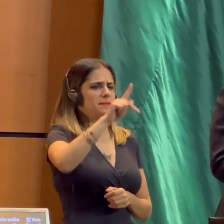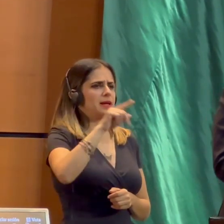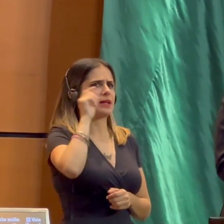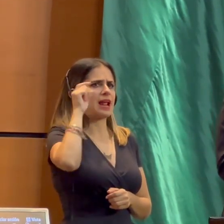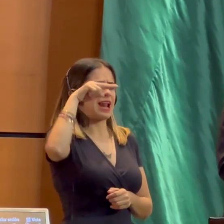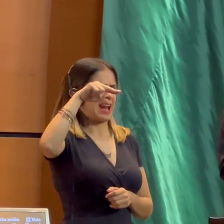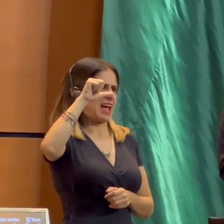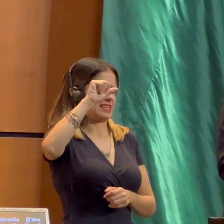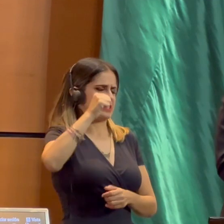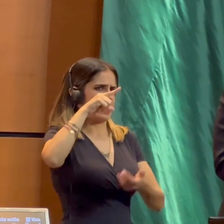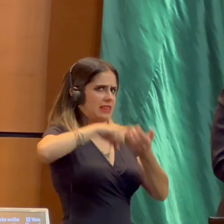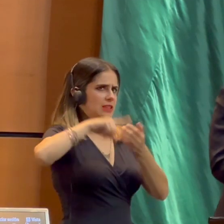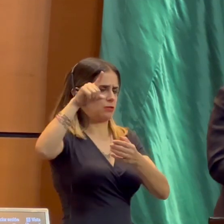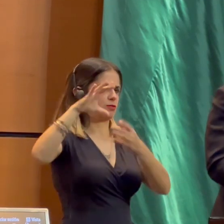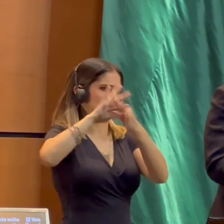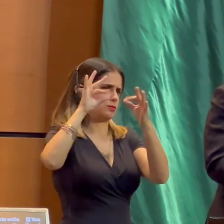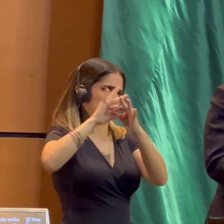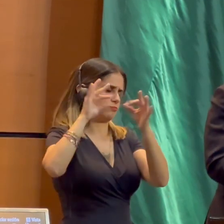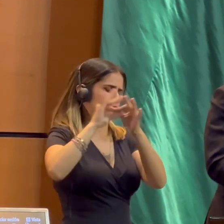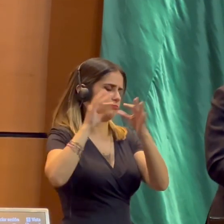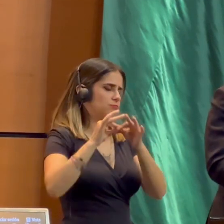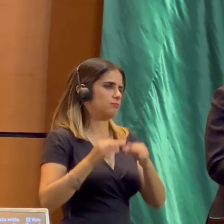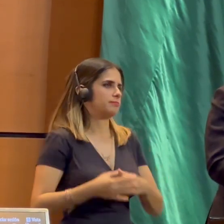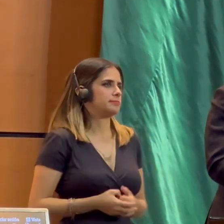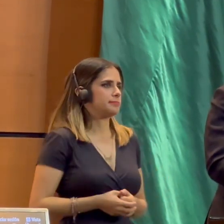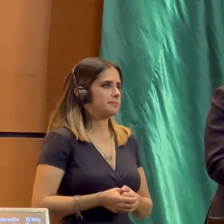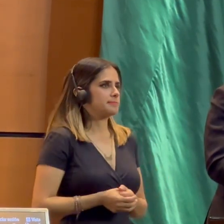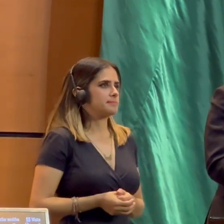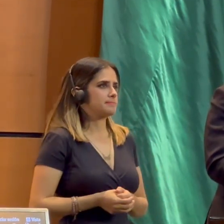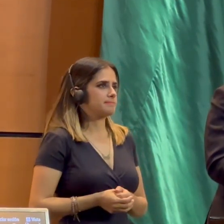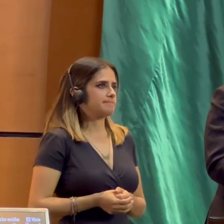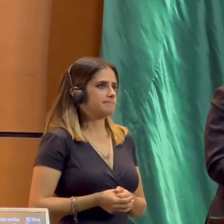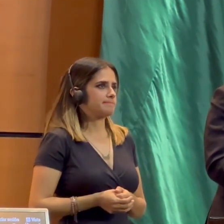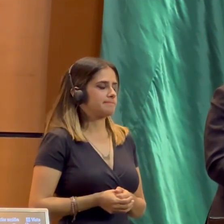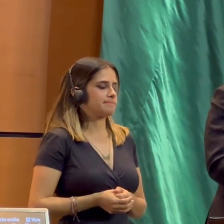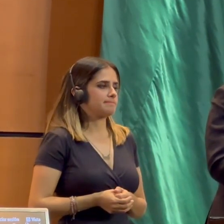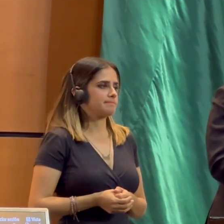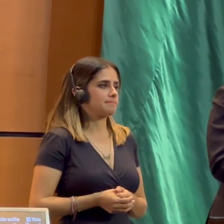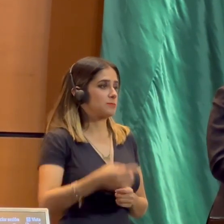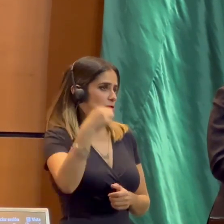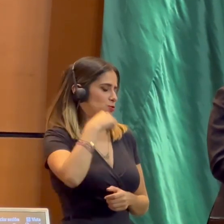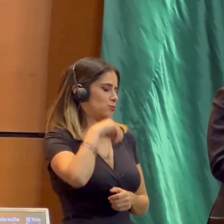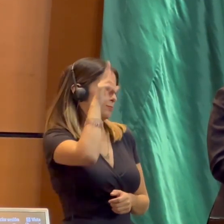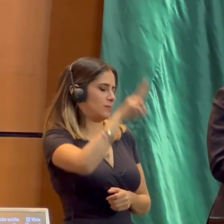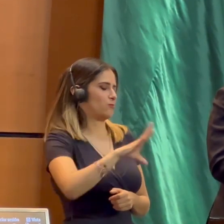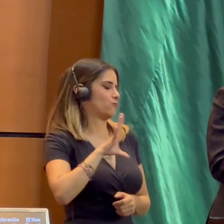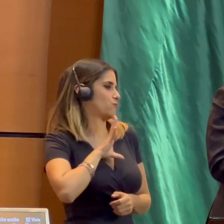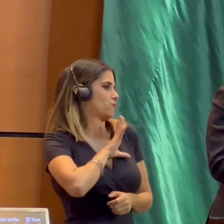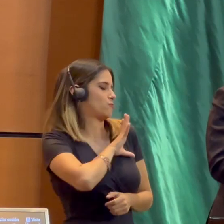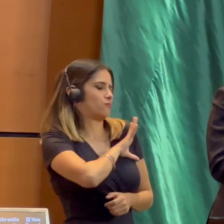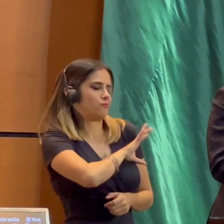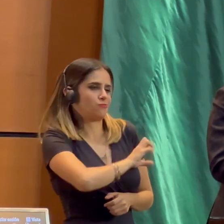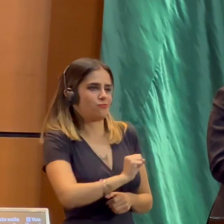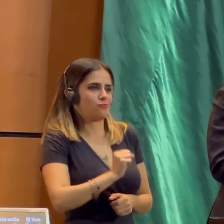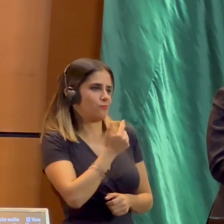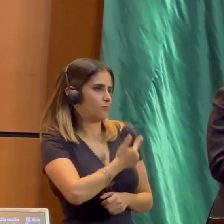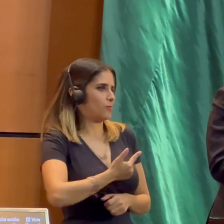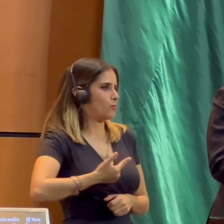私は天文少年でした。カール・セーガン博士のような天文学者になるのが夢で